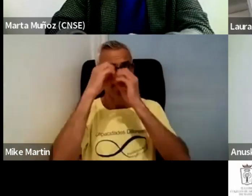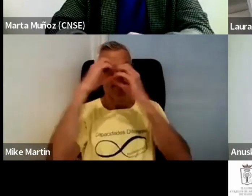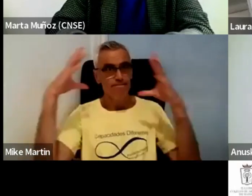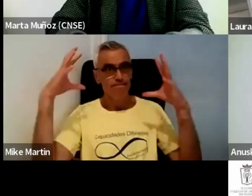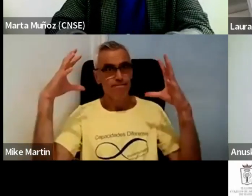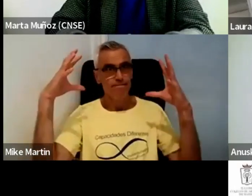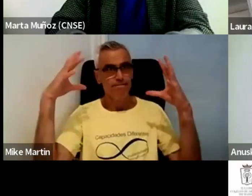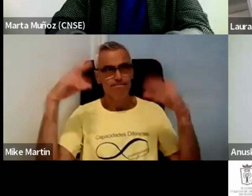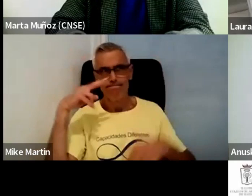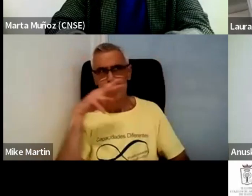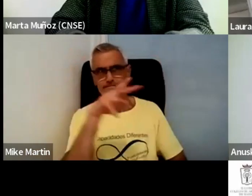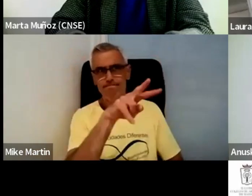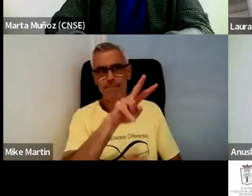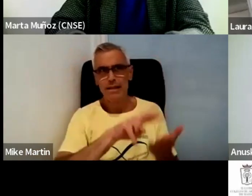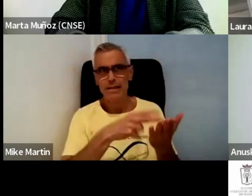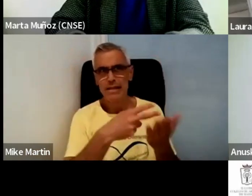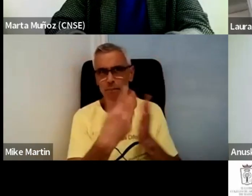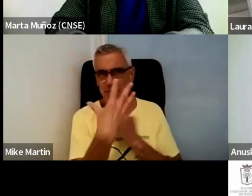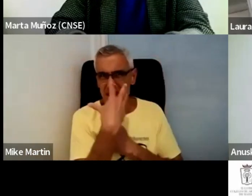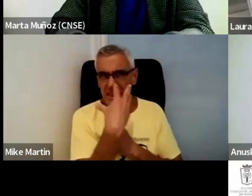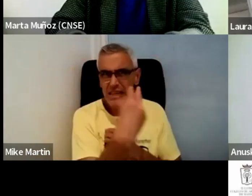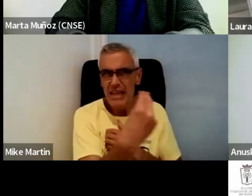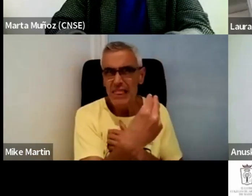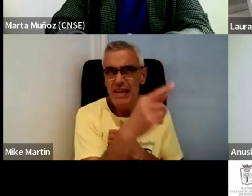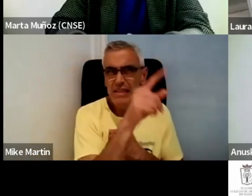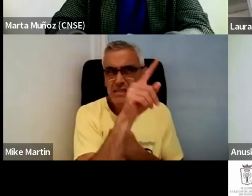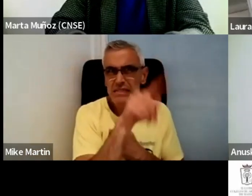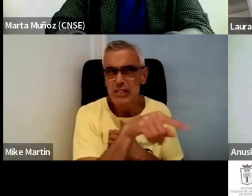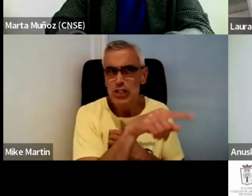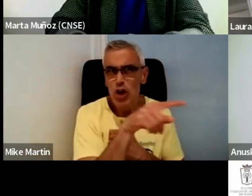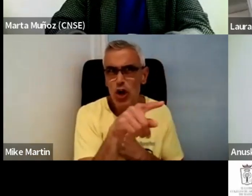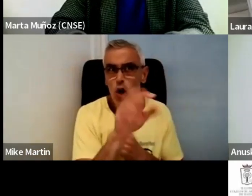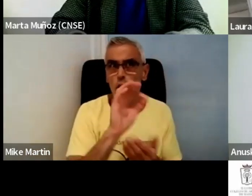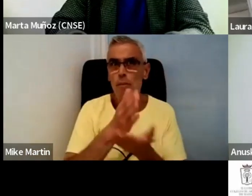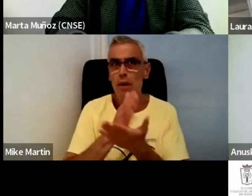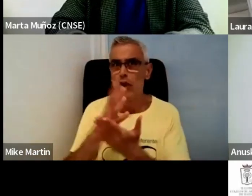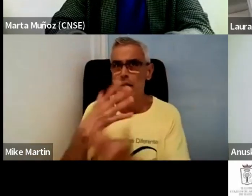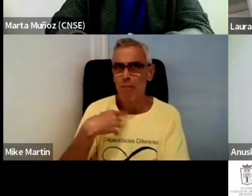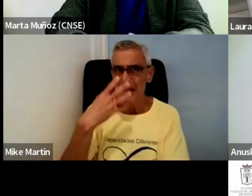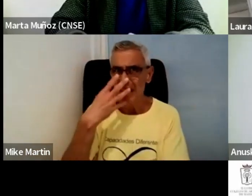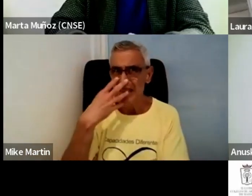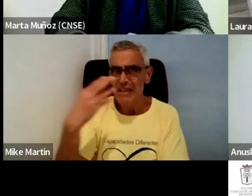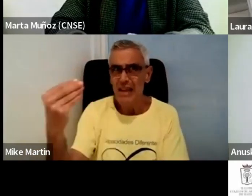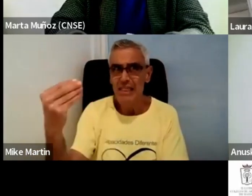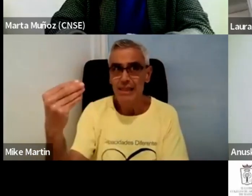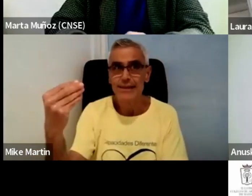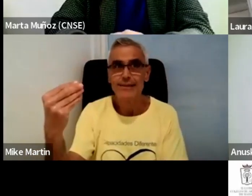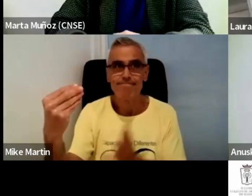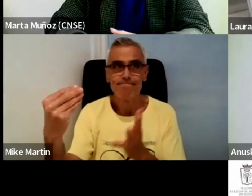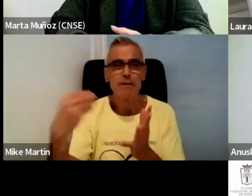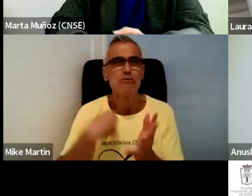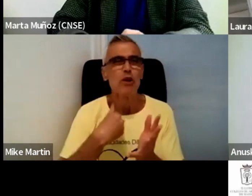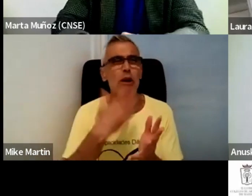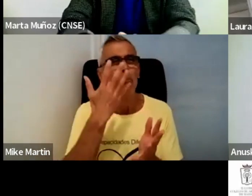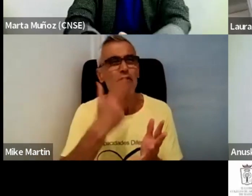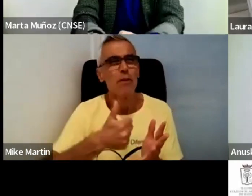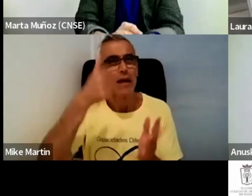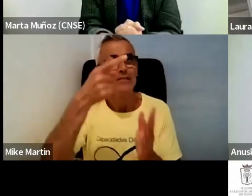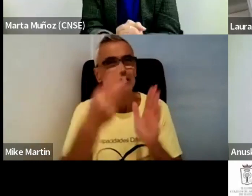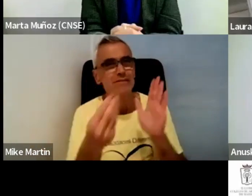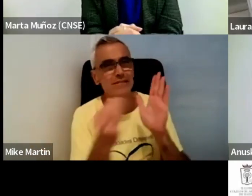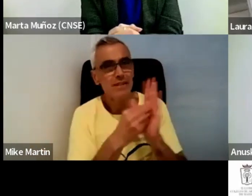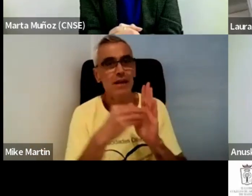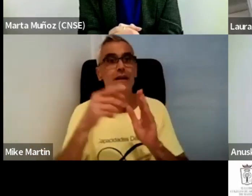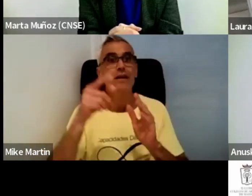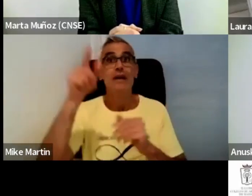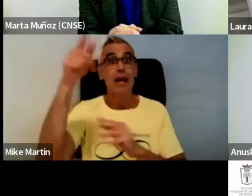esa interpretación. Entonces, cabe la duda de si me está entendiendo la intérprete, si me